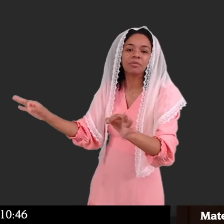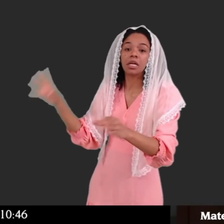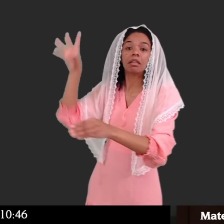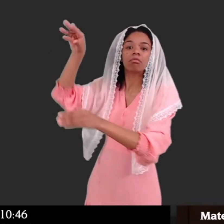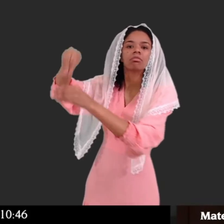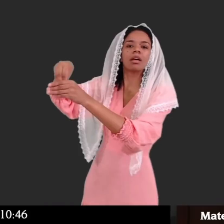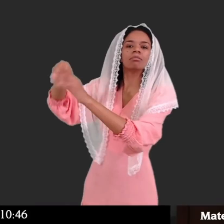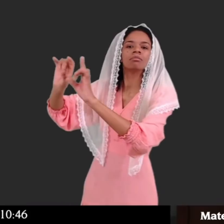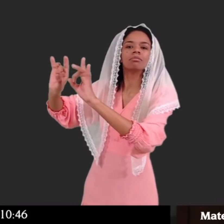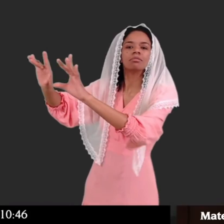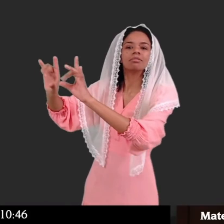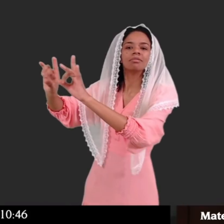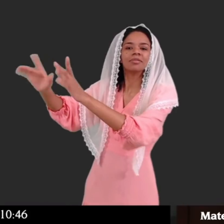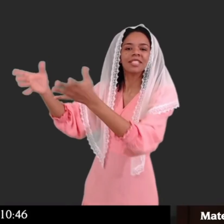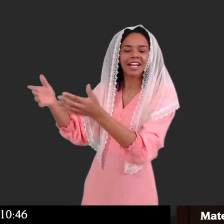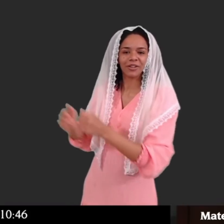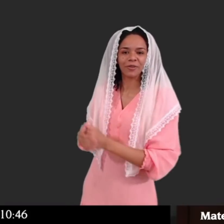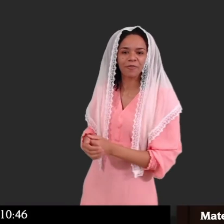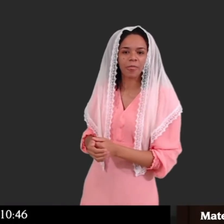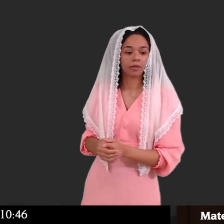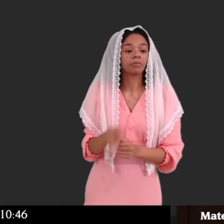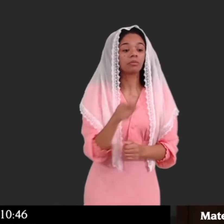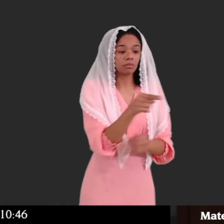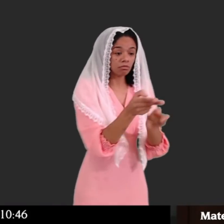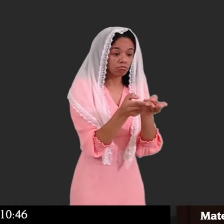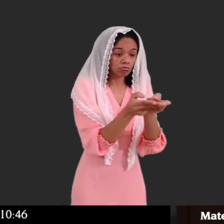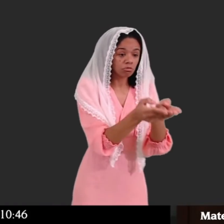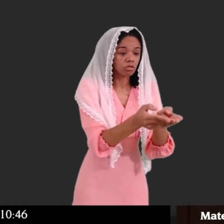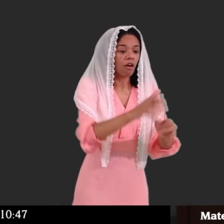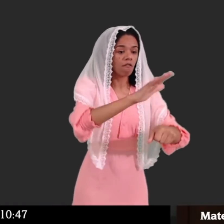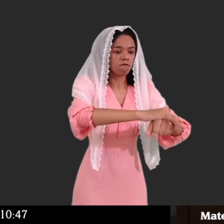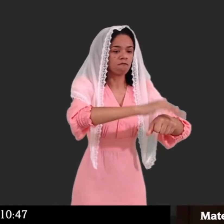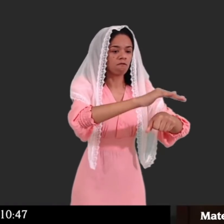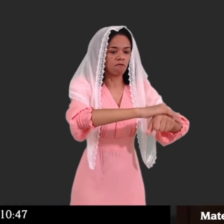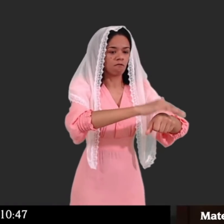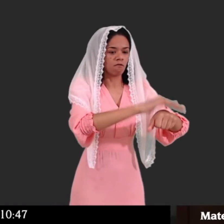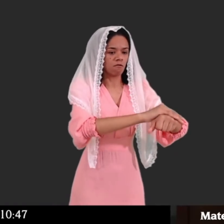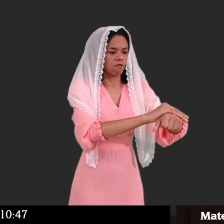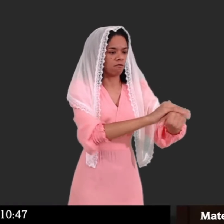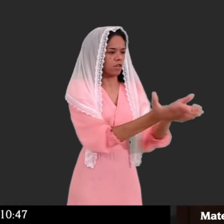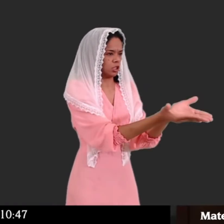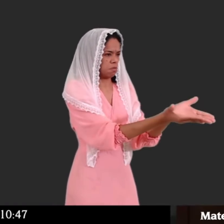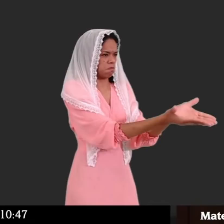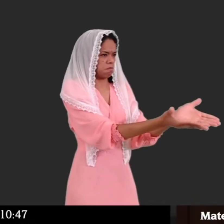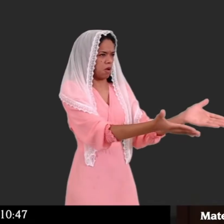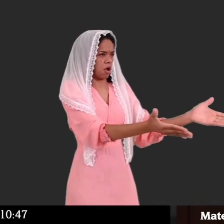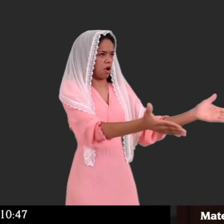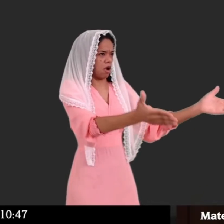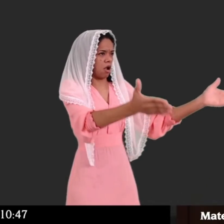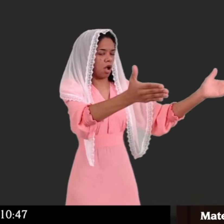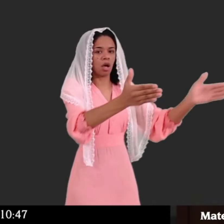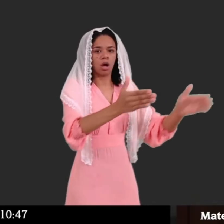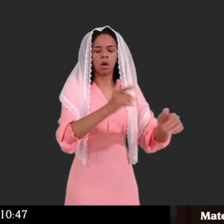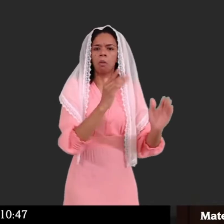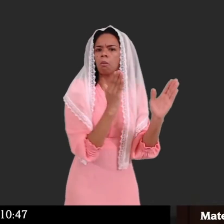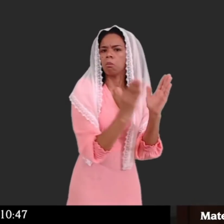Faça uma arca para mim. Eu não sei quanto tempo que Noé fez aquela arca, mas Noé não era engenheiro,